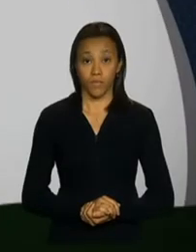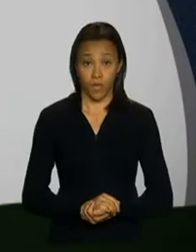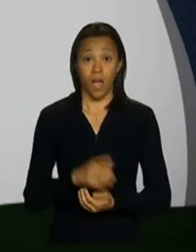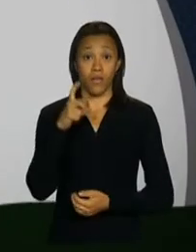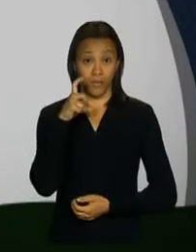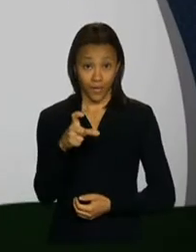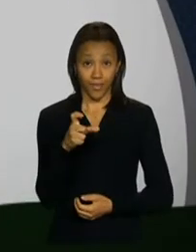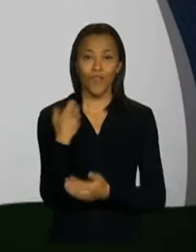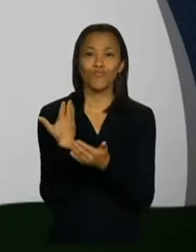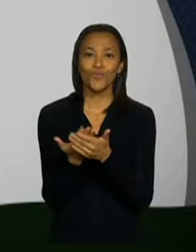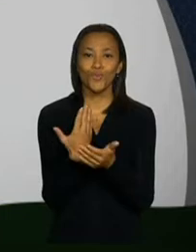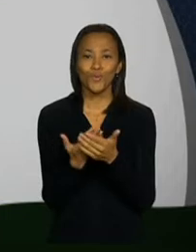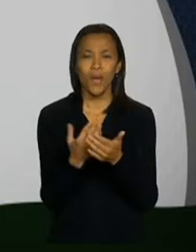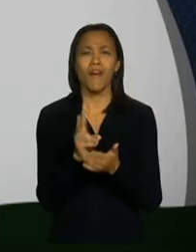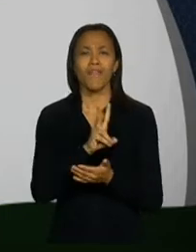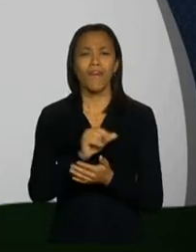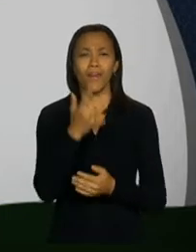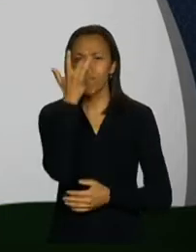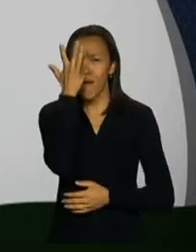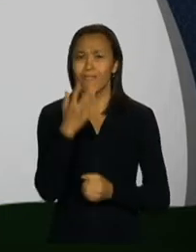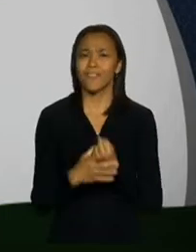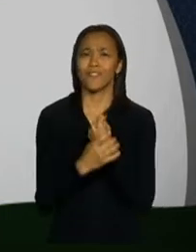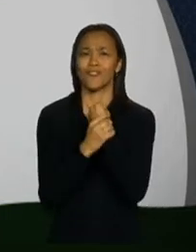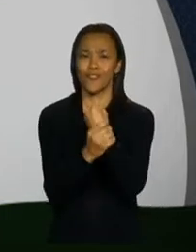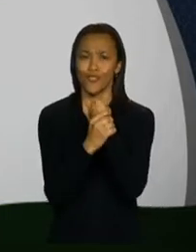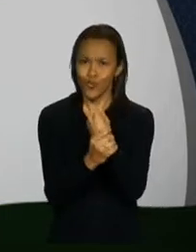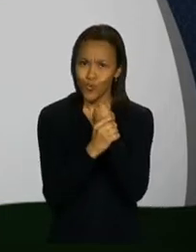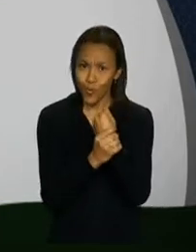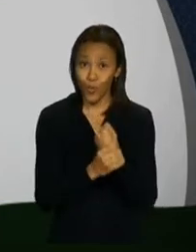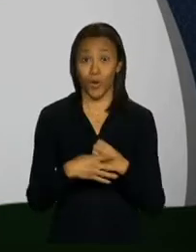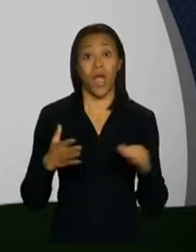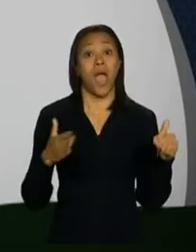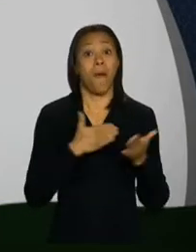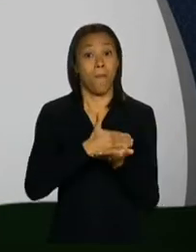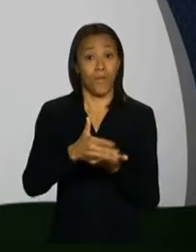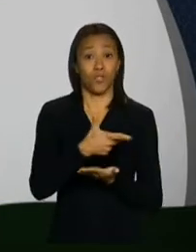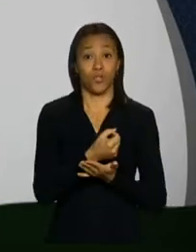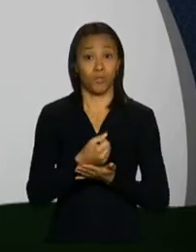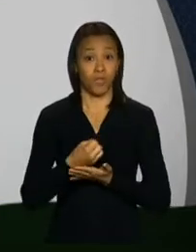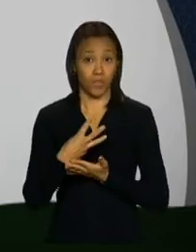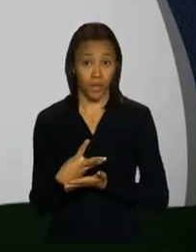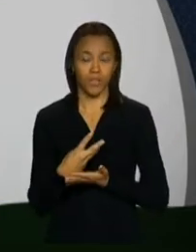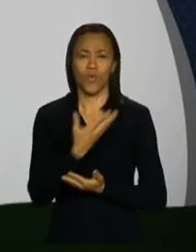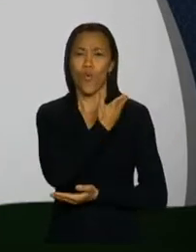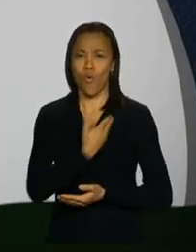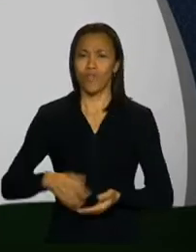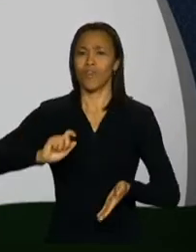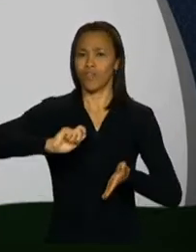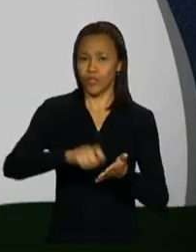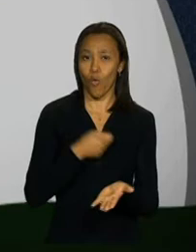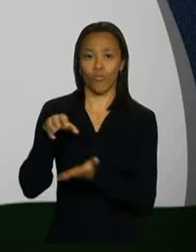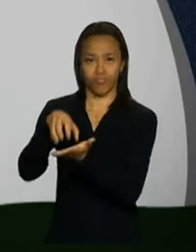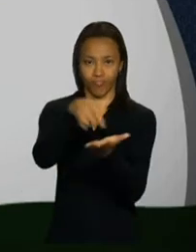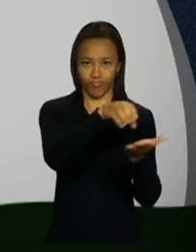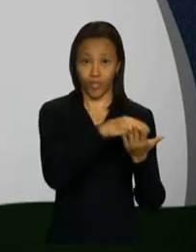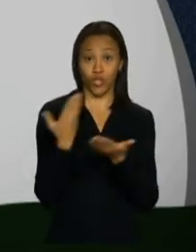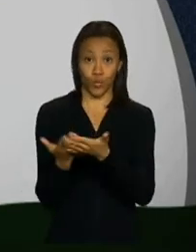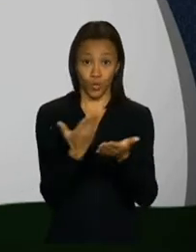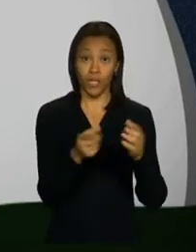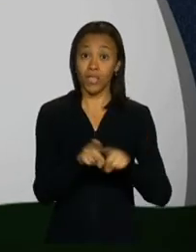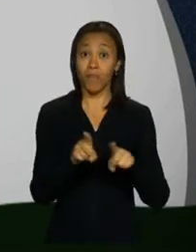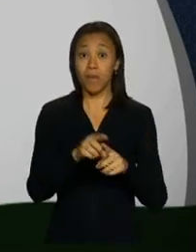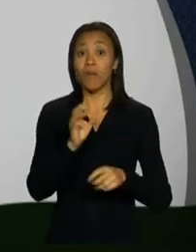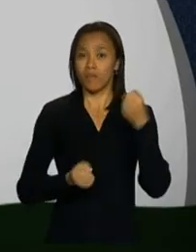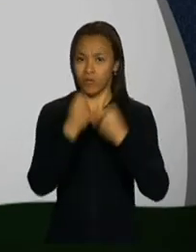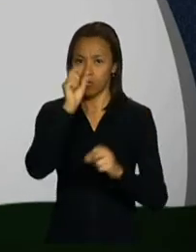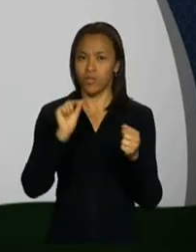As carteirinhas de estudante vão ficar mais seguras a partir de 2013. O governo assinou com entidades estudantis e